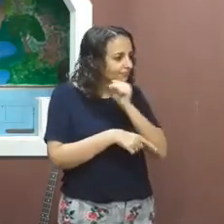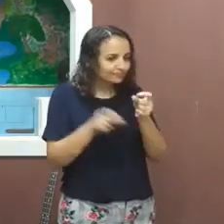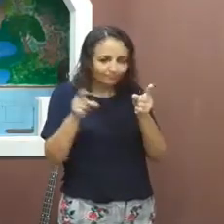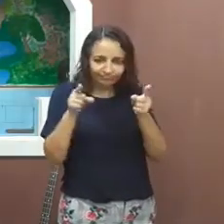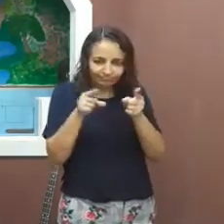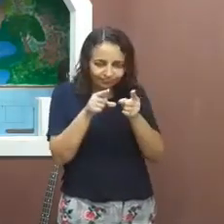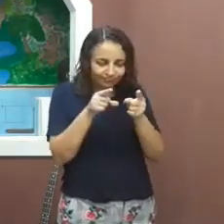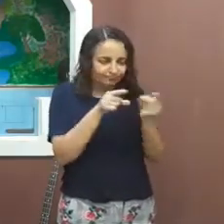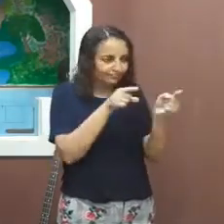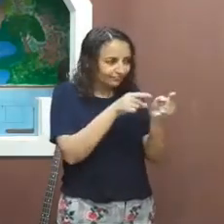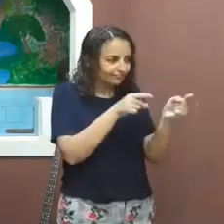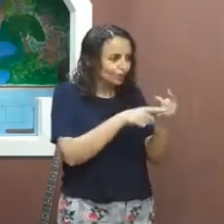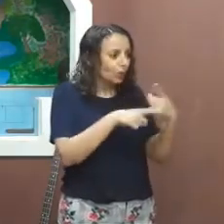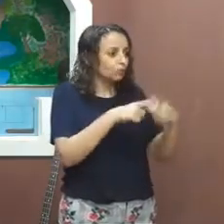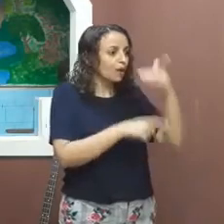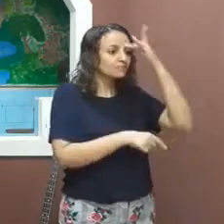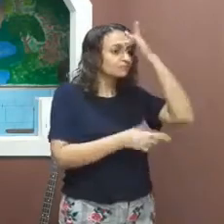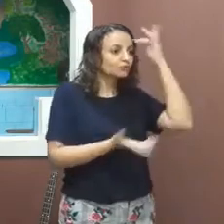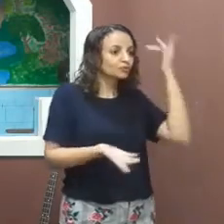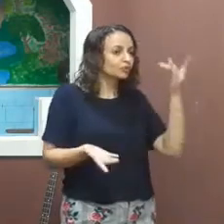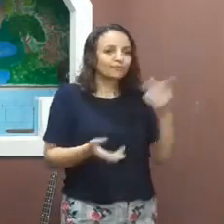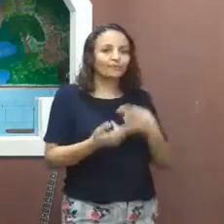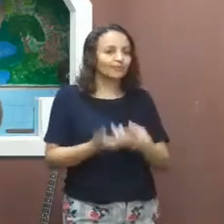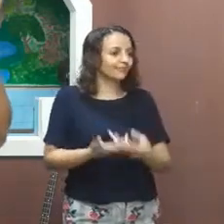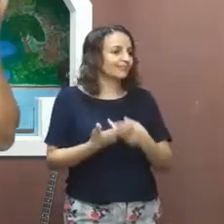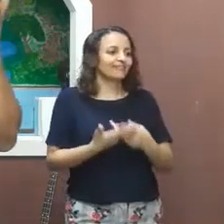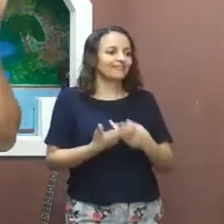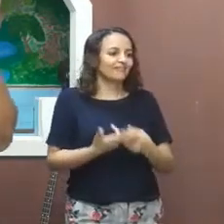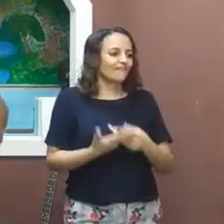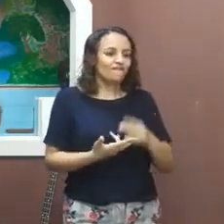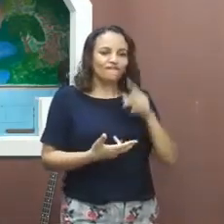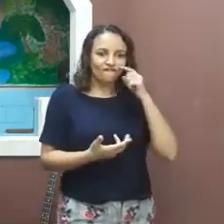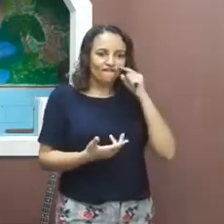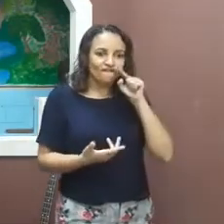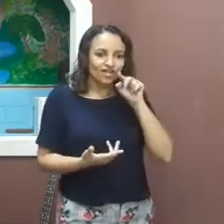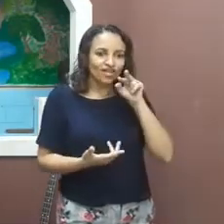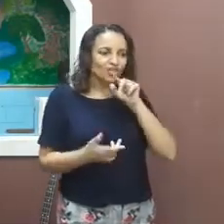Porque as pessoas não... Antes era 5 minutos.